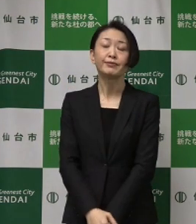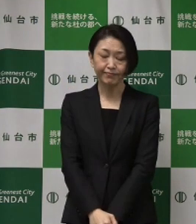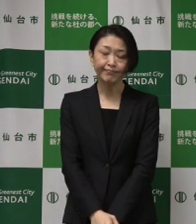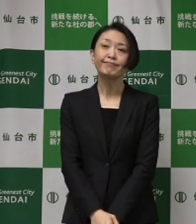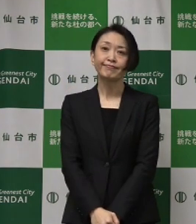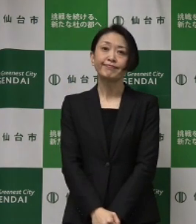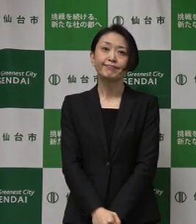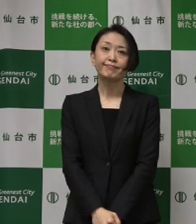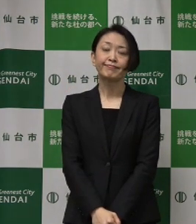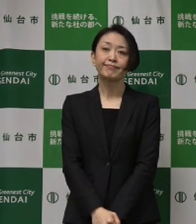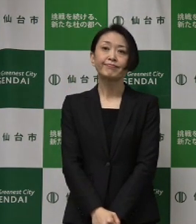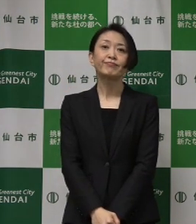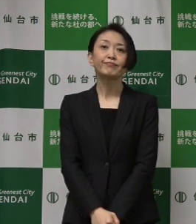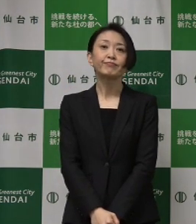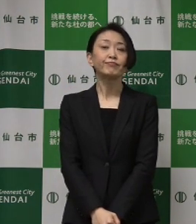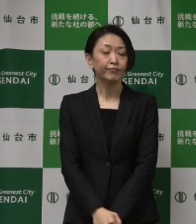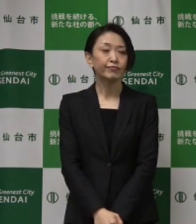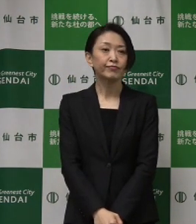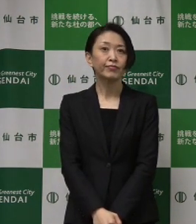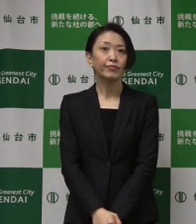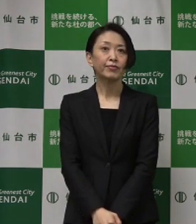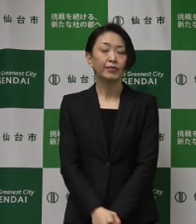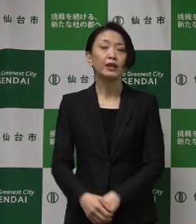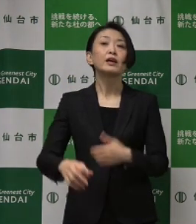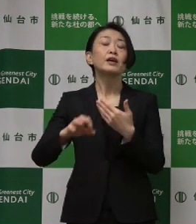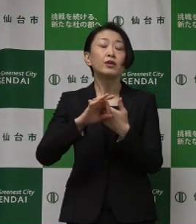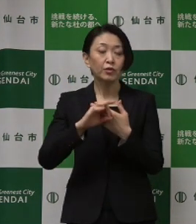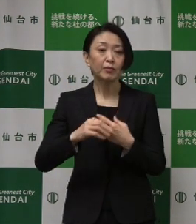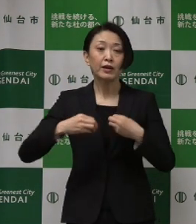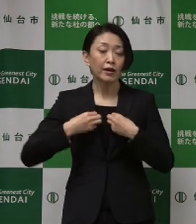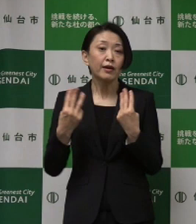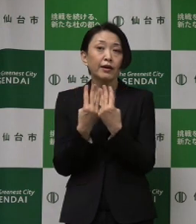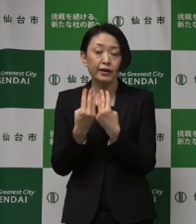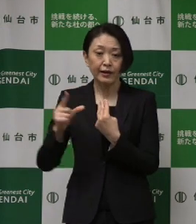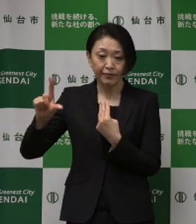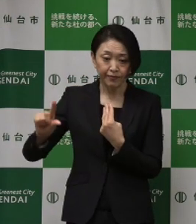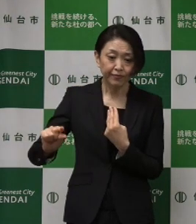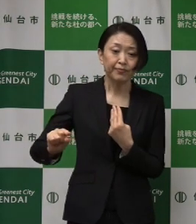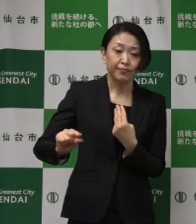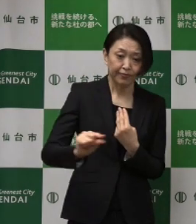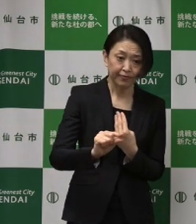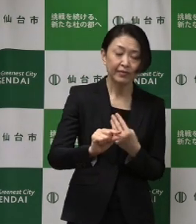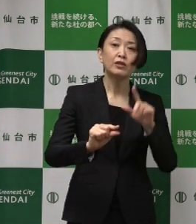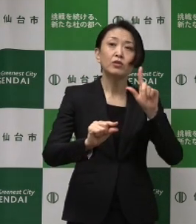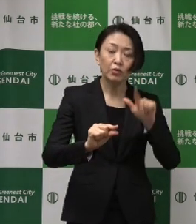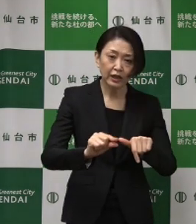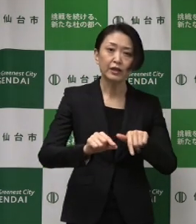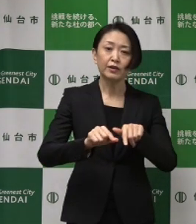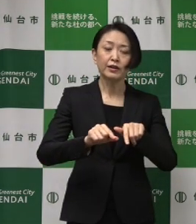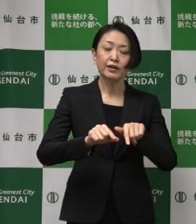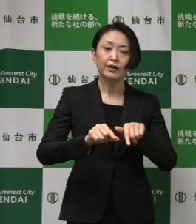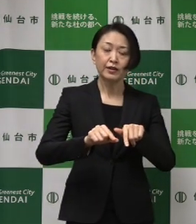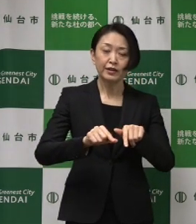。 しっかりと下がった状態で解除するっていうところが非常に重要だっていうことを以前からお話